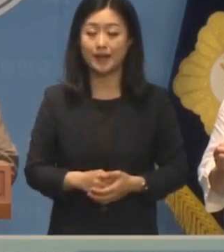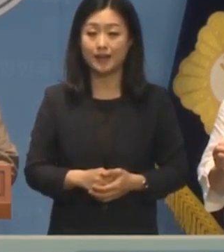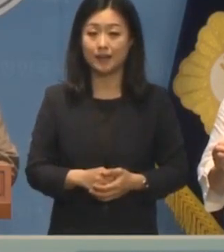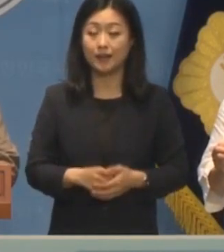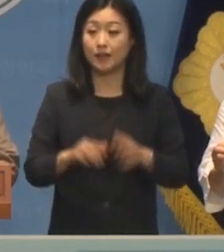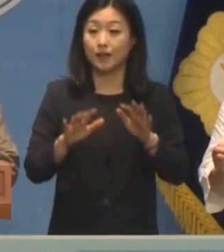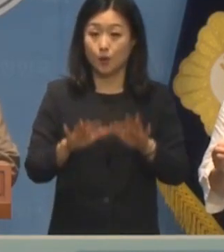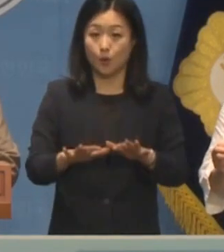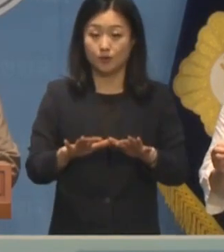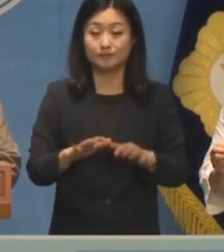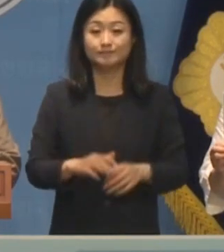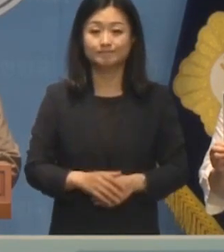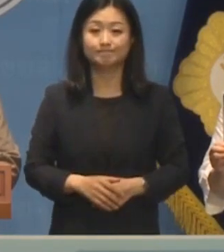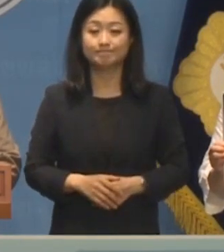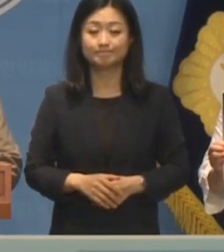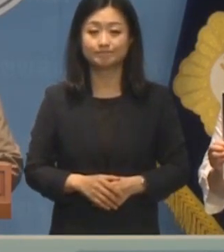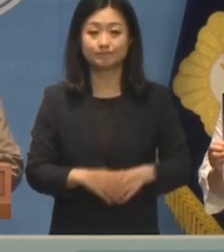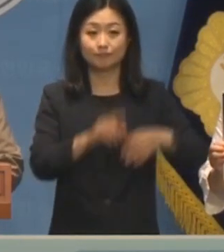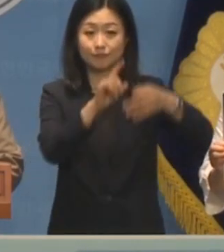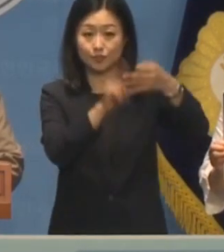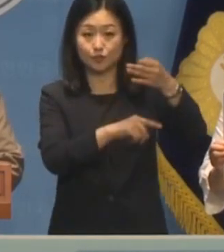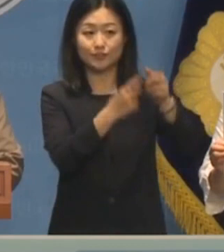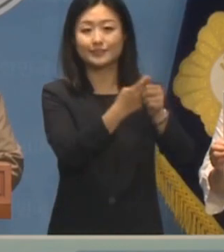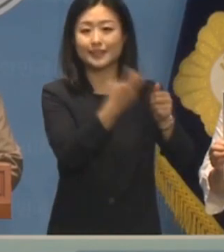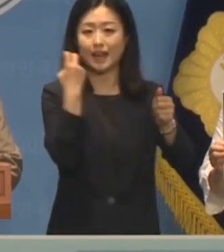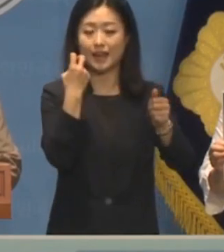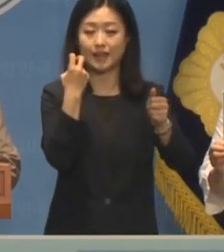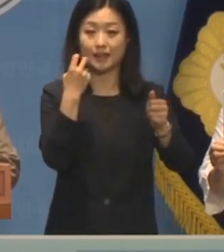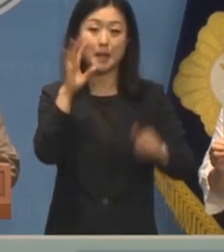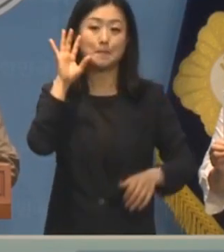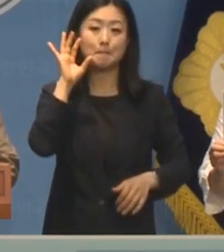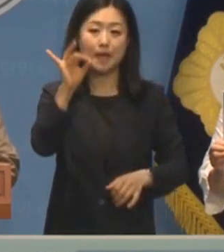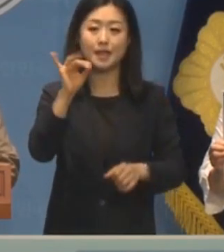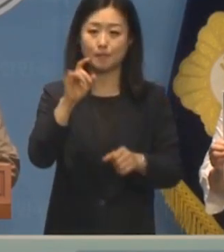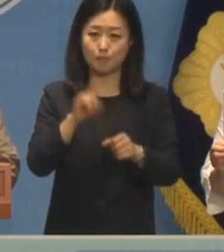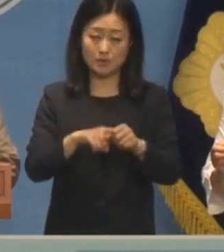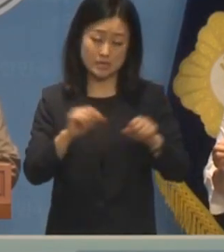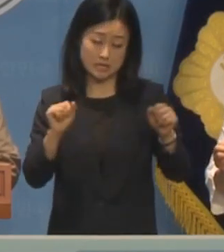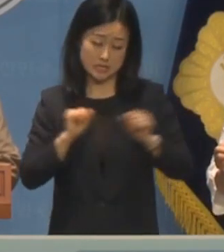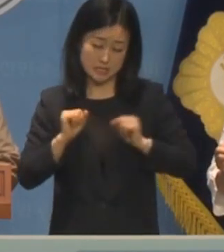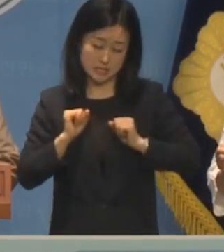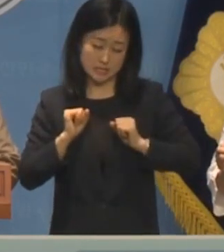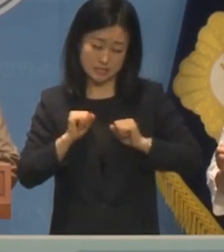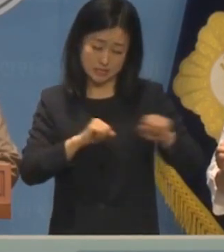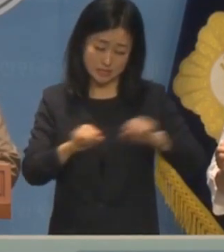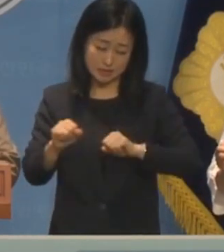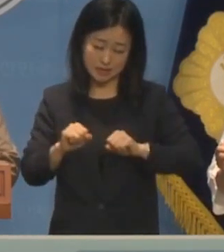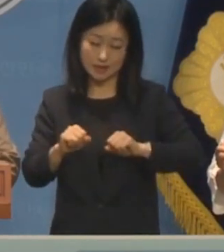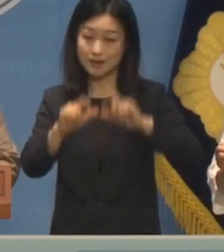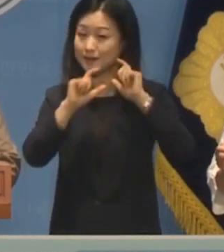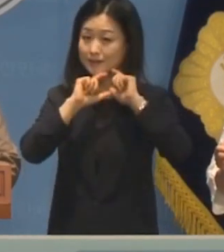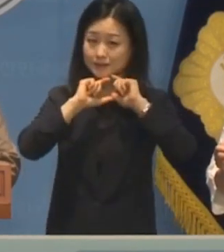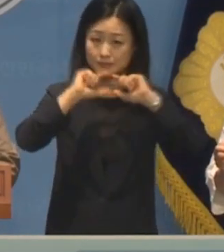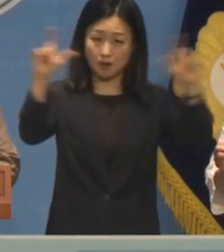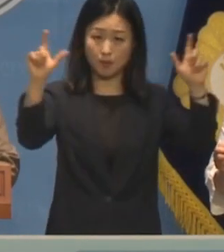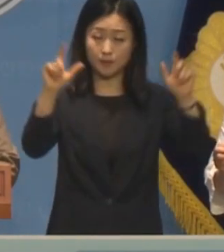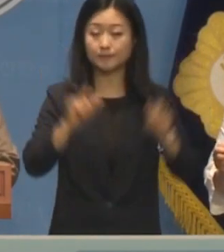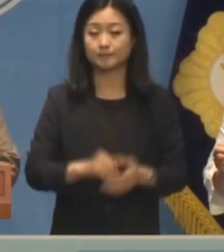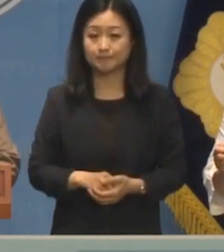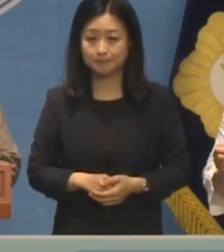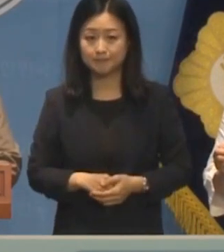오늘 우리는 윤석열 탄핵 100일 범국민 총력운동을 이로써 선포하는